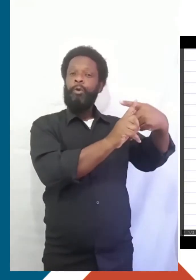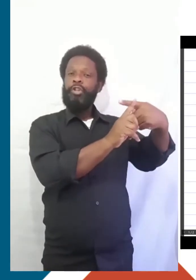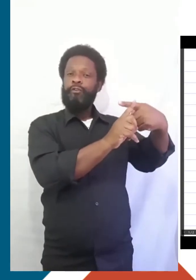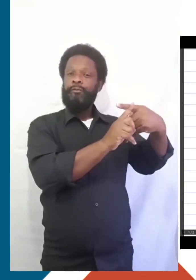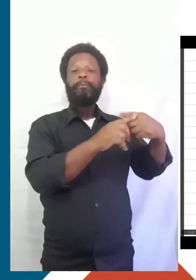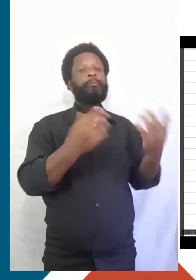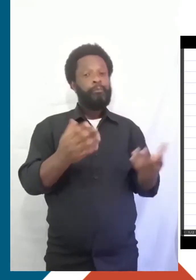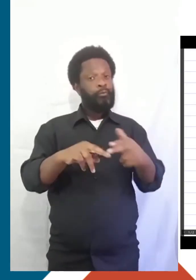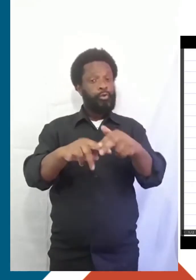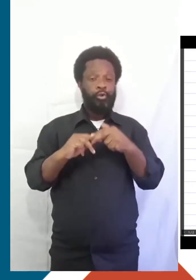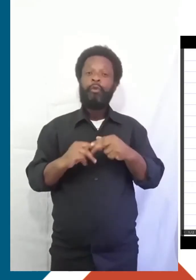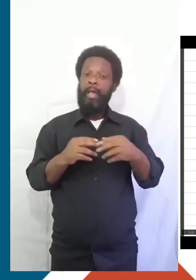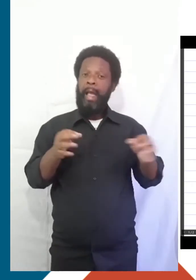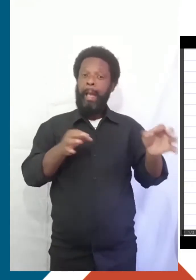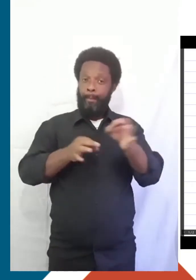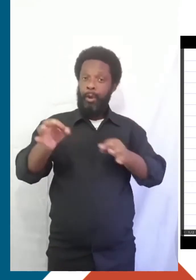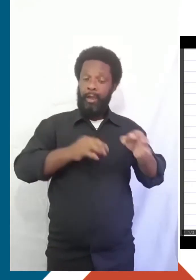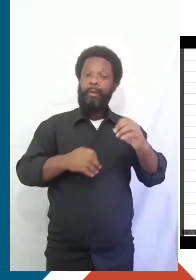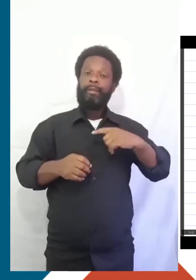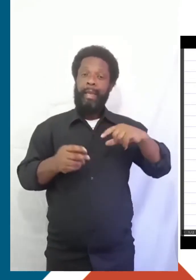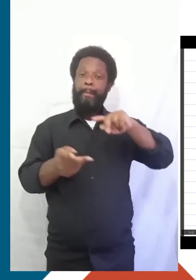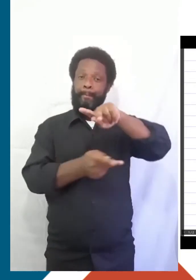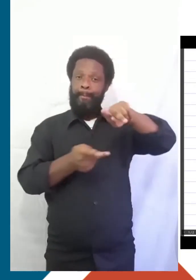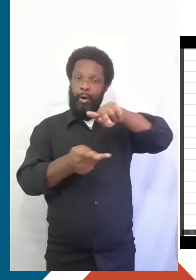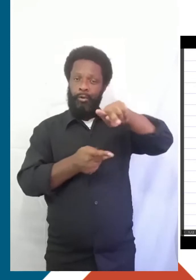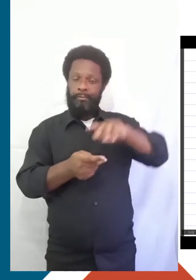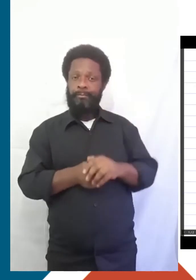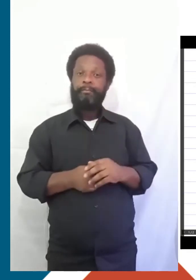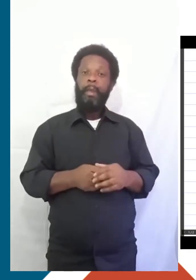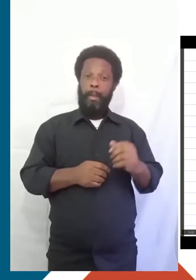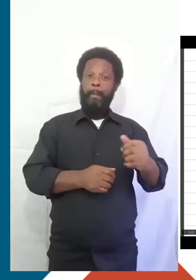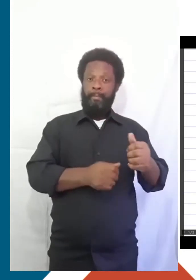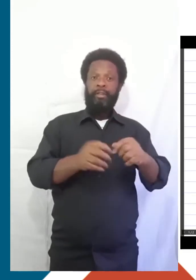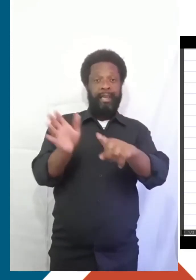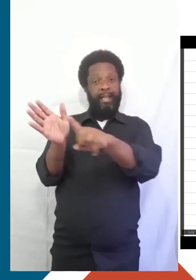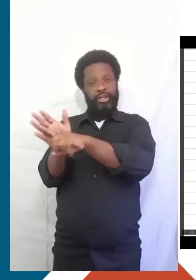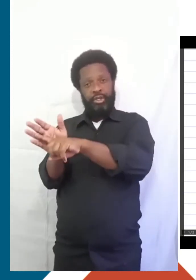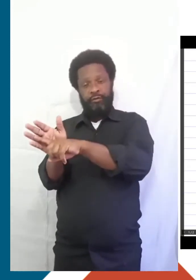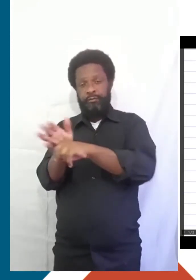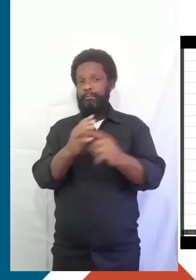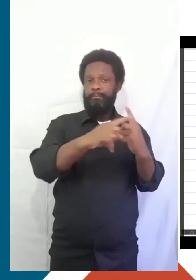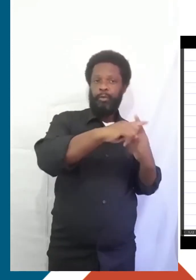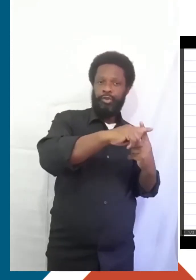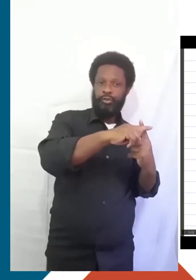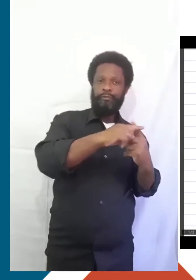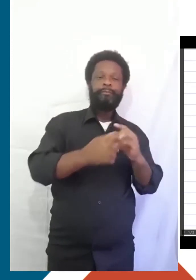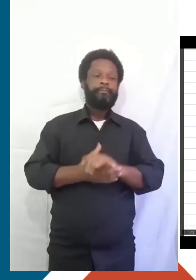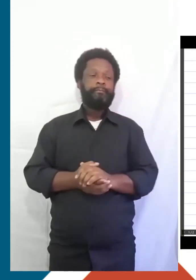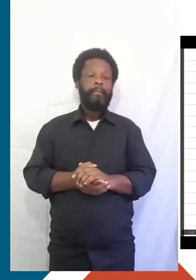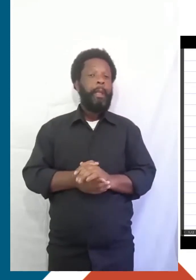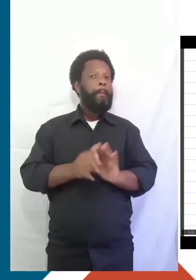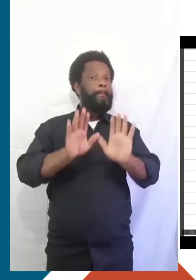polo positivo. Por isso que a gente fala que essas moléculas são polares. Tem um polo negativo e um